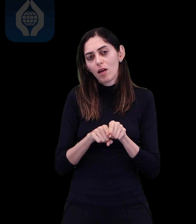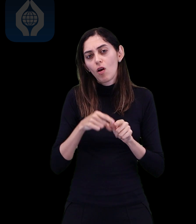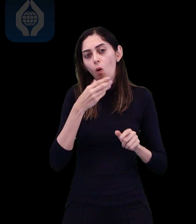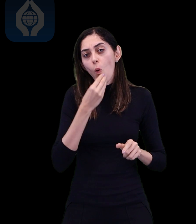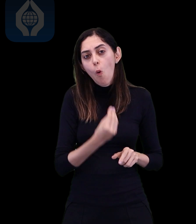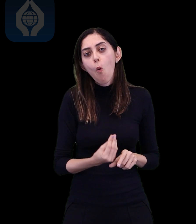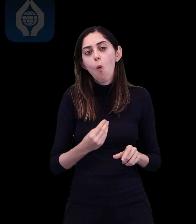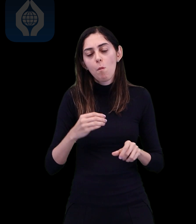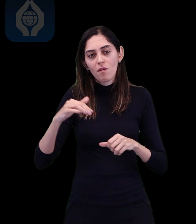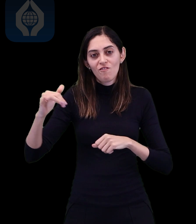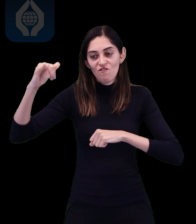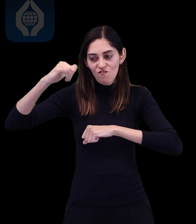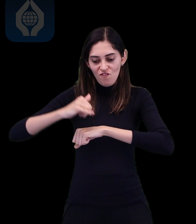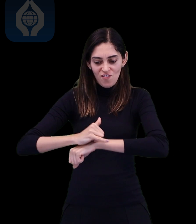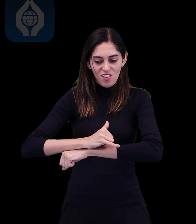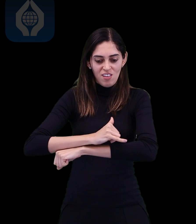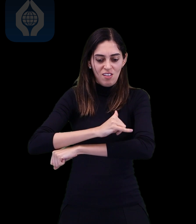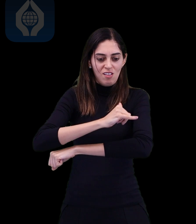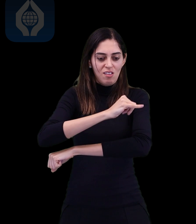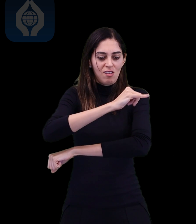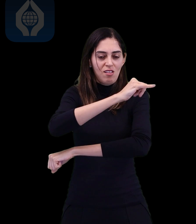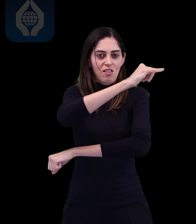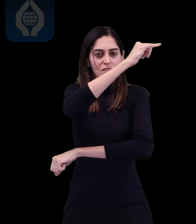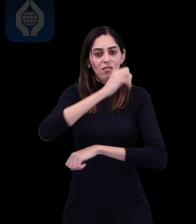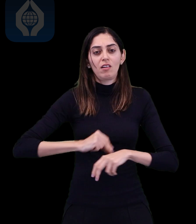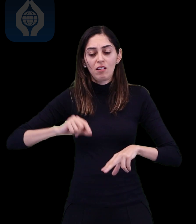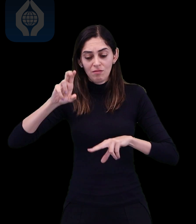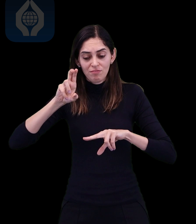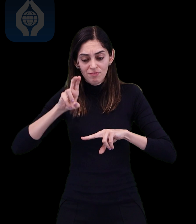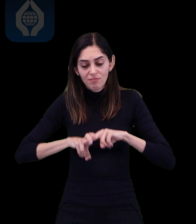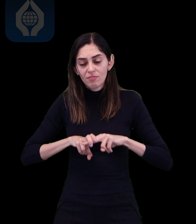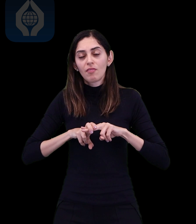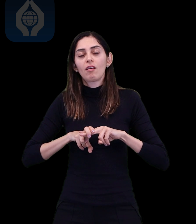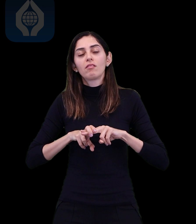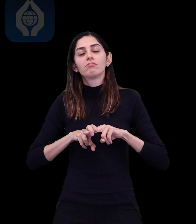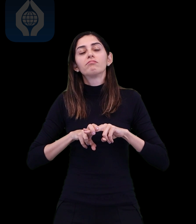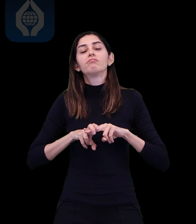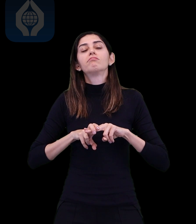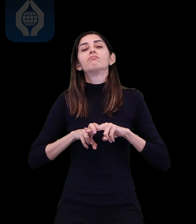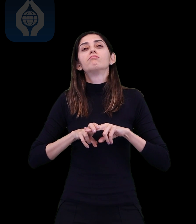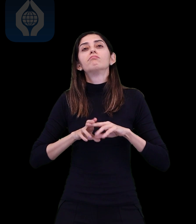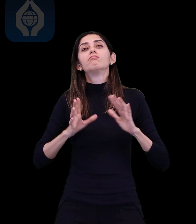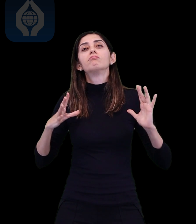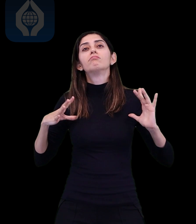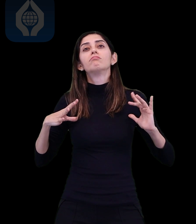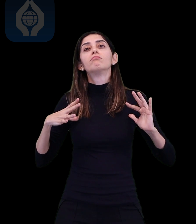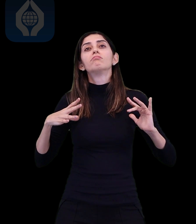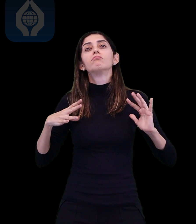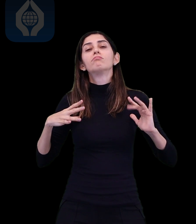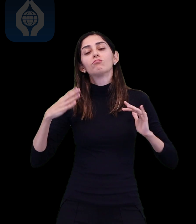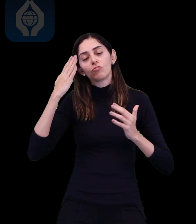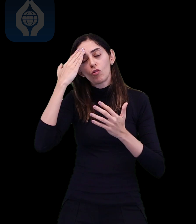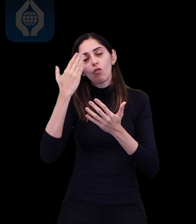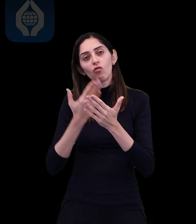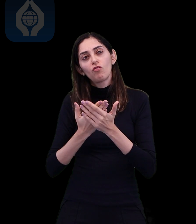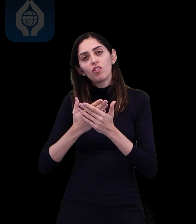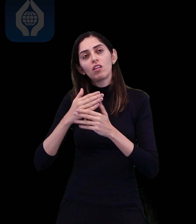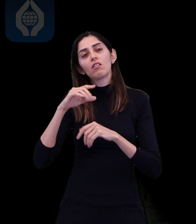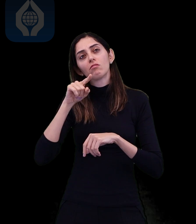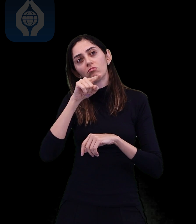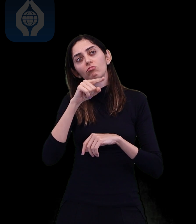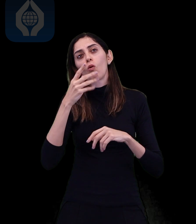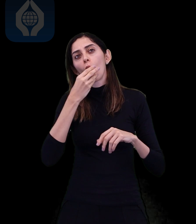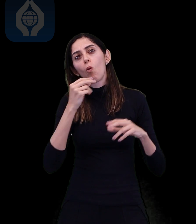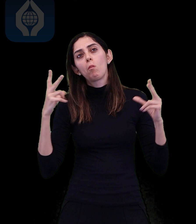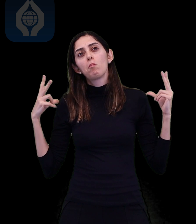chegar ao seu destino? Você apenas se senta, confia no avião e no piloto que o